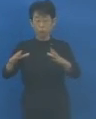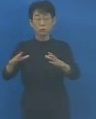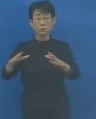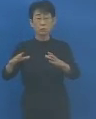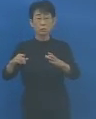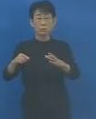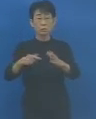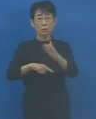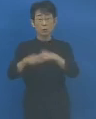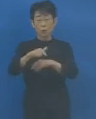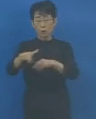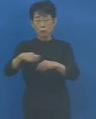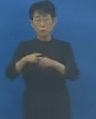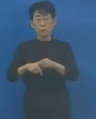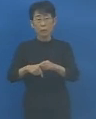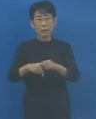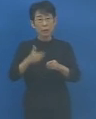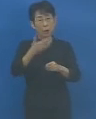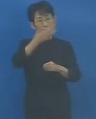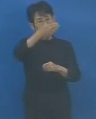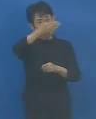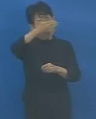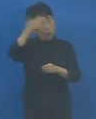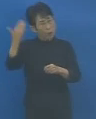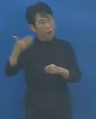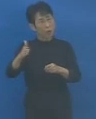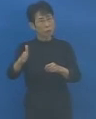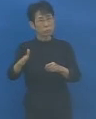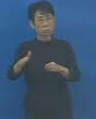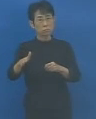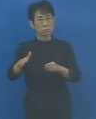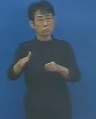とこれ結構若返るんじゃないかと思いますね。